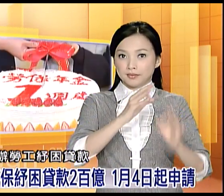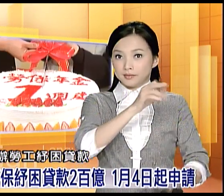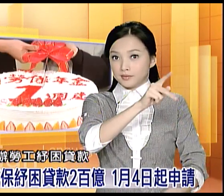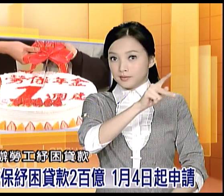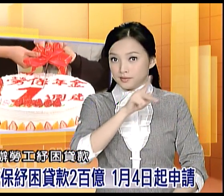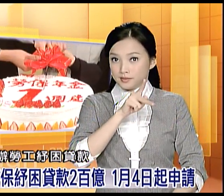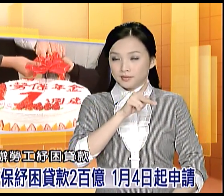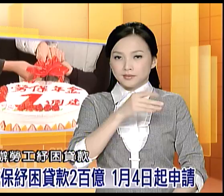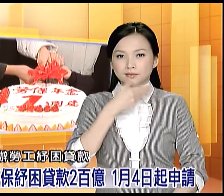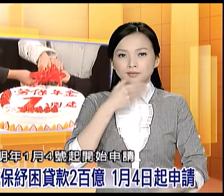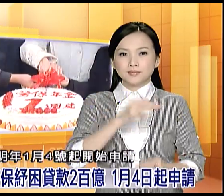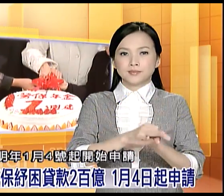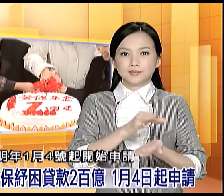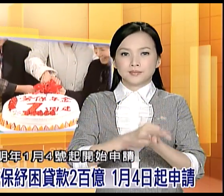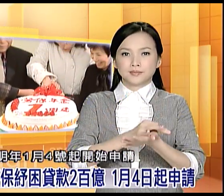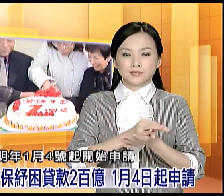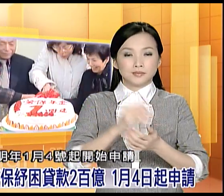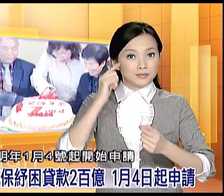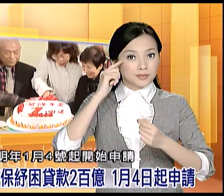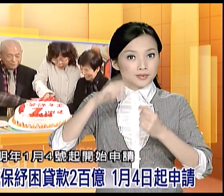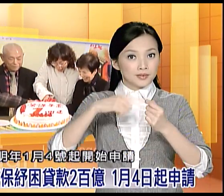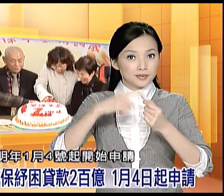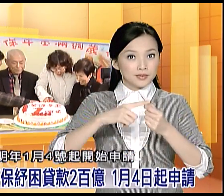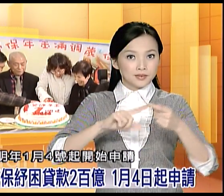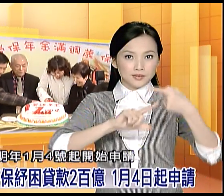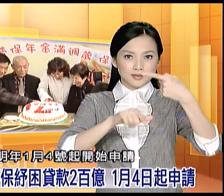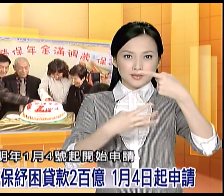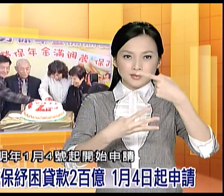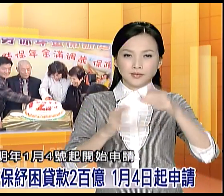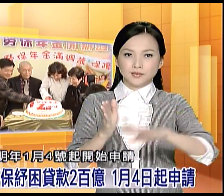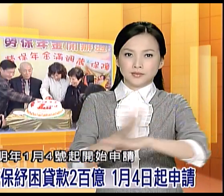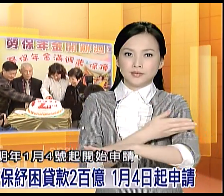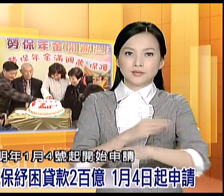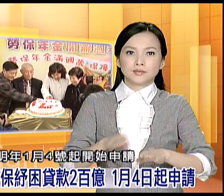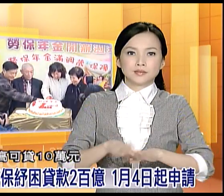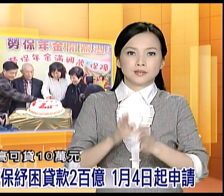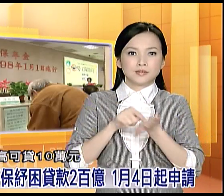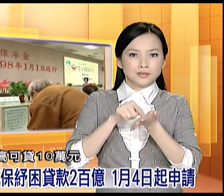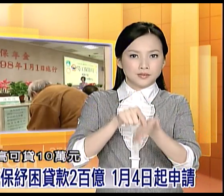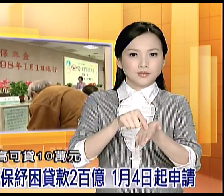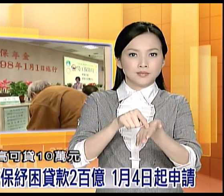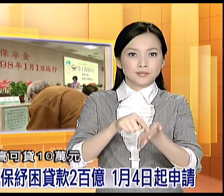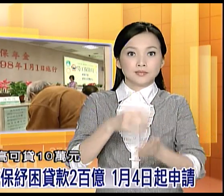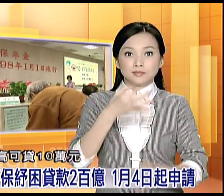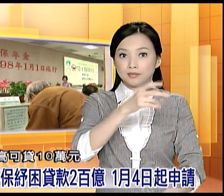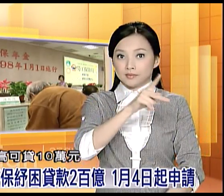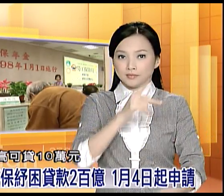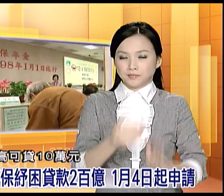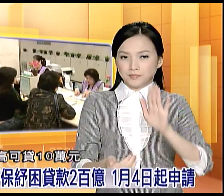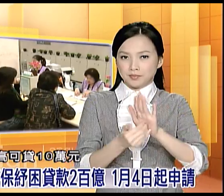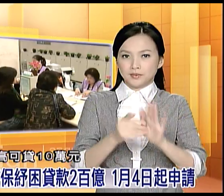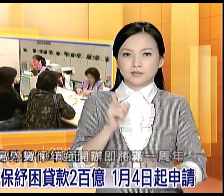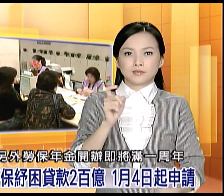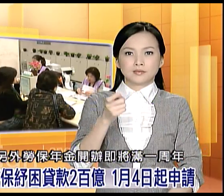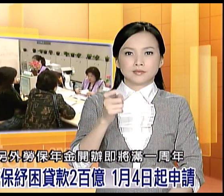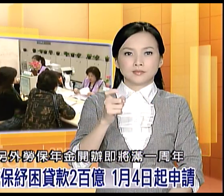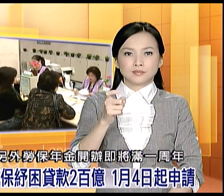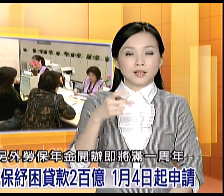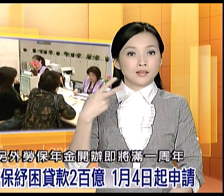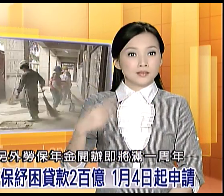款，从明年的1月4号起开始申请，最高可以贷10万元。而另外，劳保